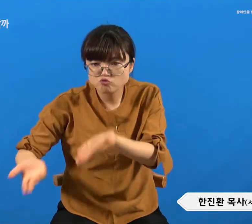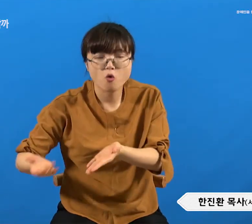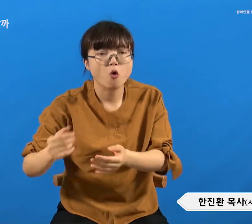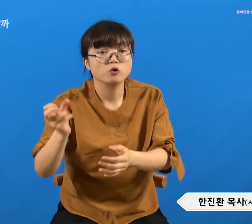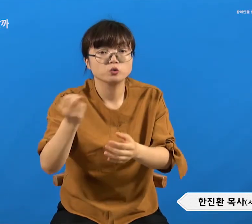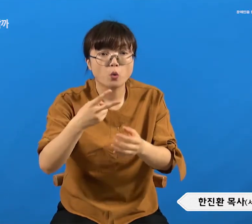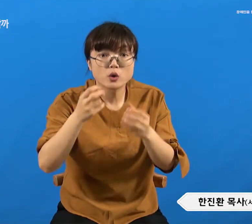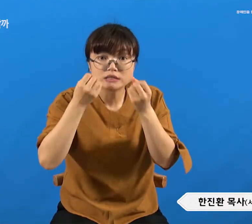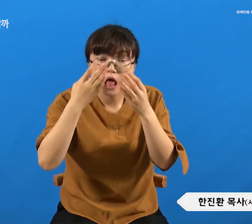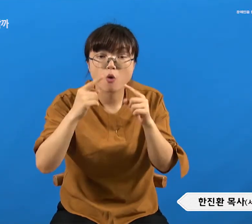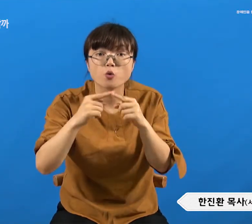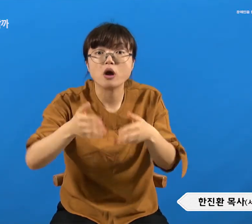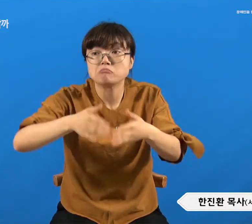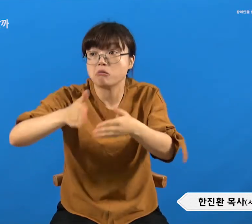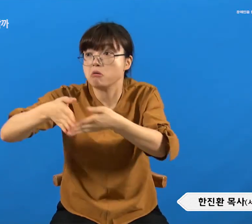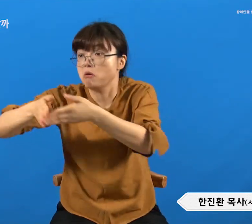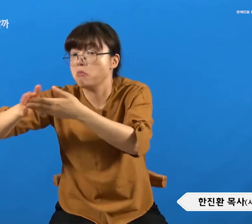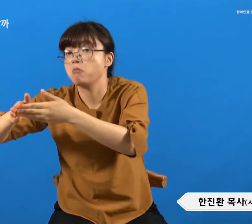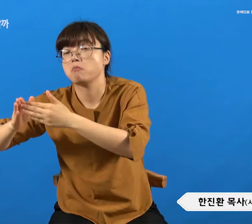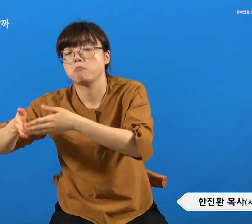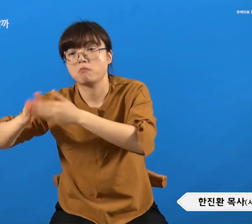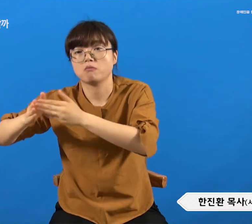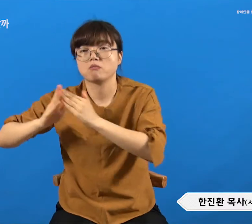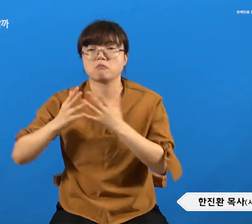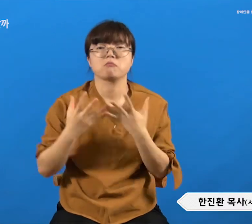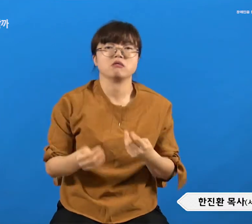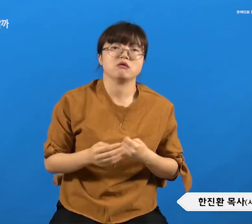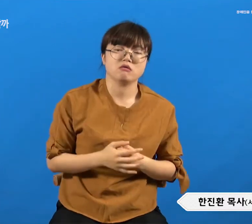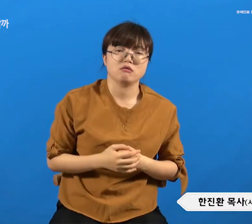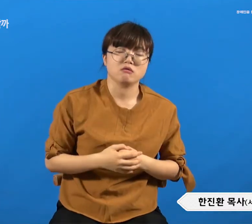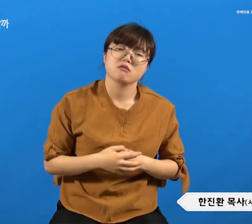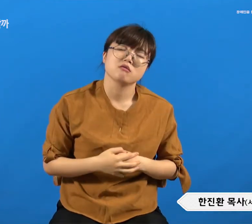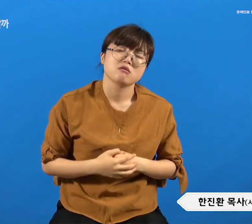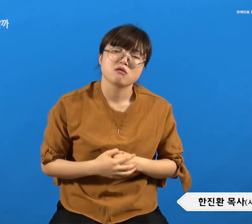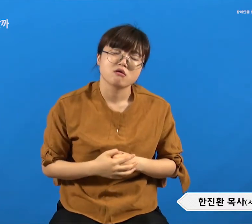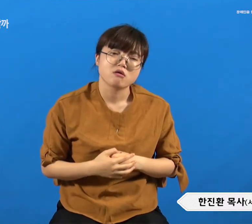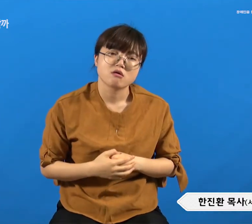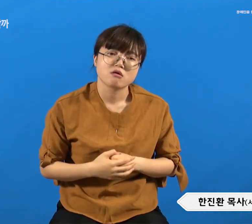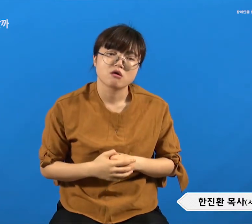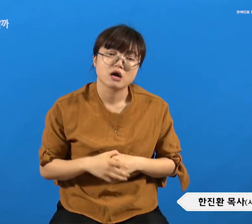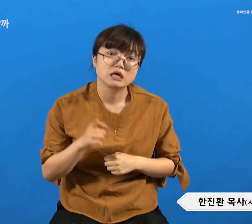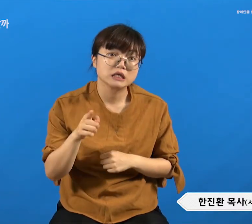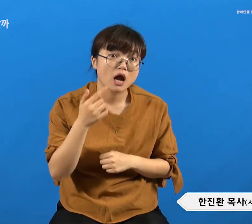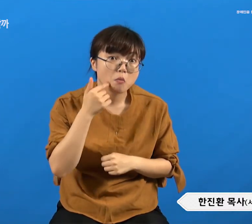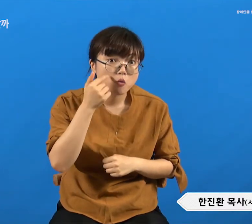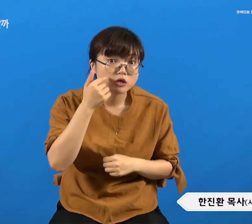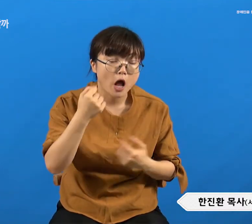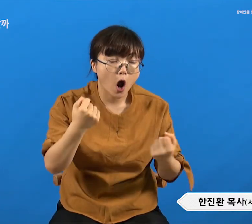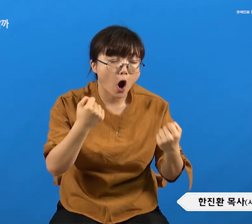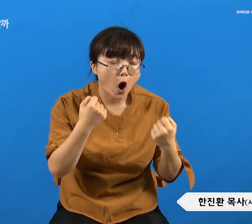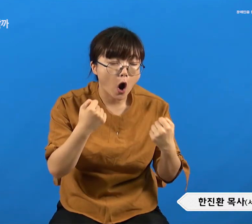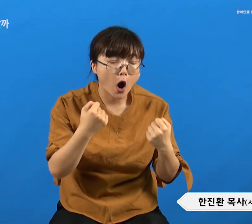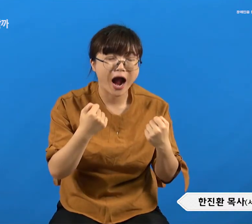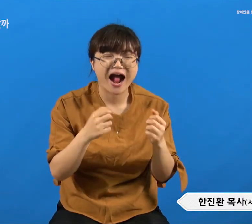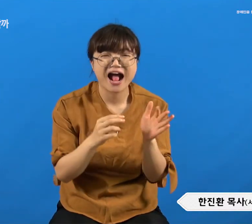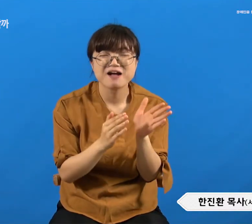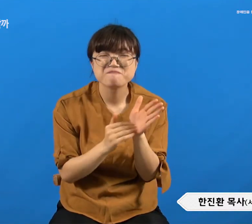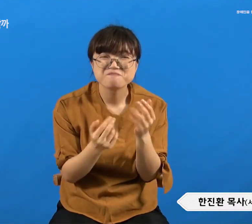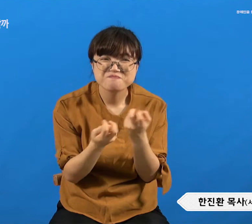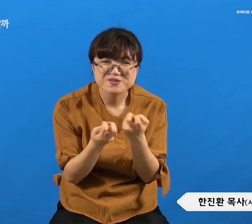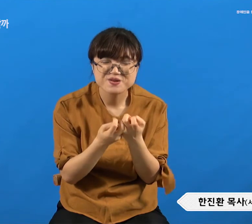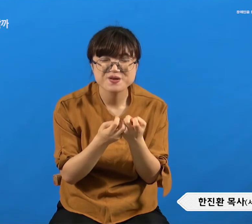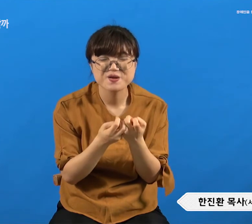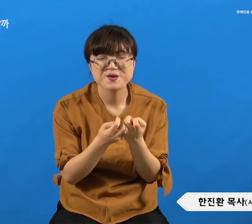계속 그렇게 하시는데 벌써 몇 교회나 그렇게 하셨는지 모릅니다. 그분 건강 비결이